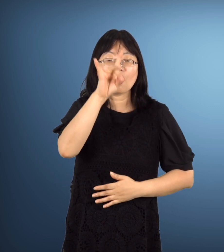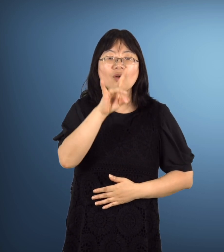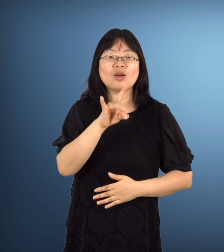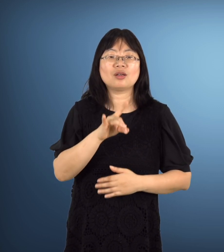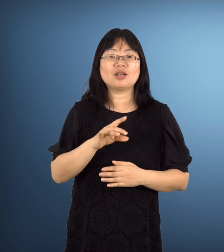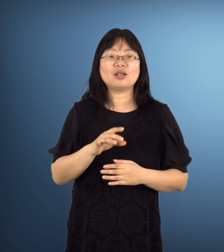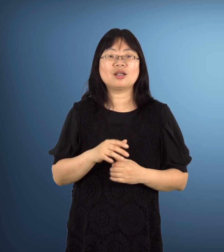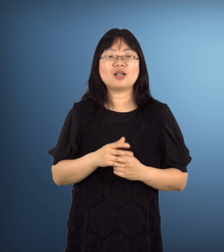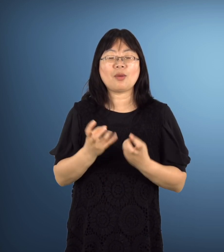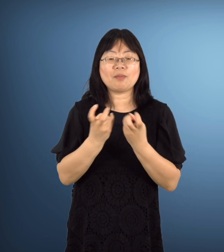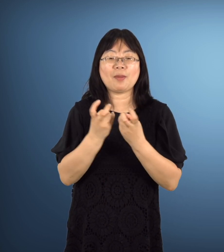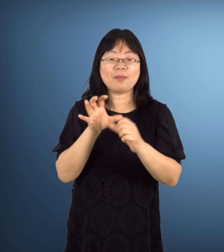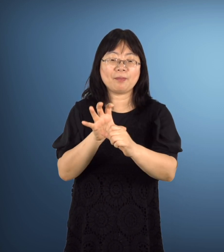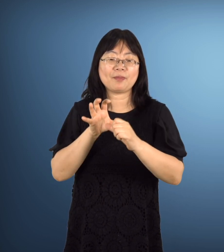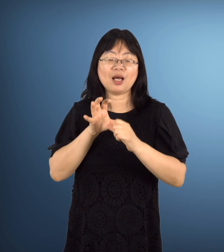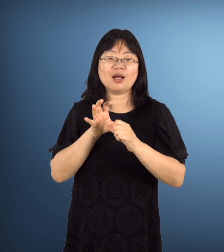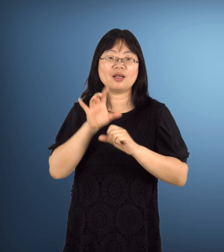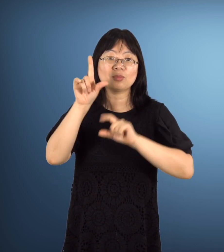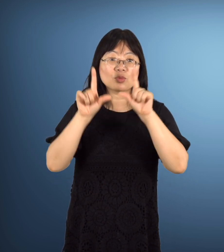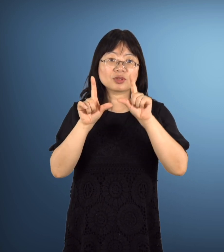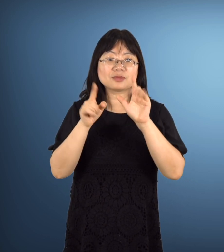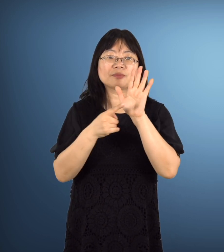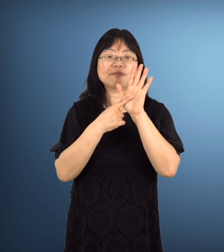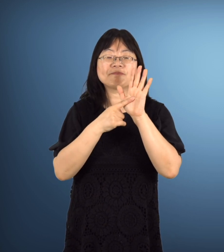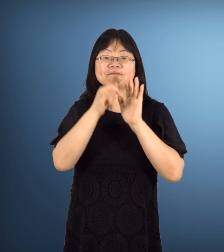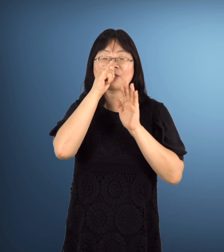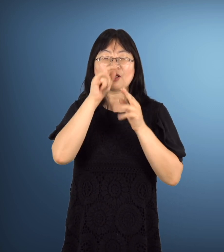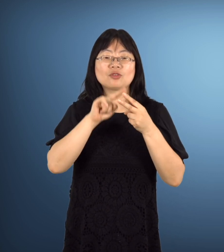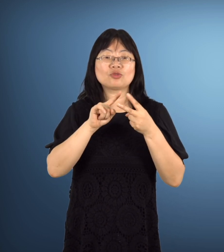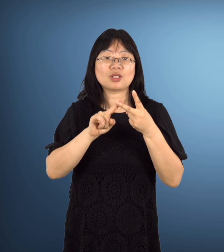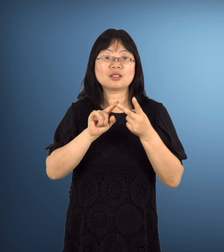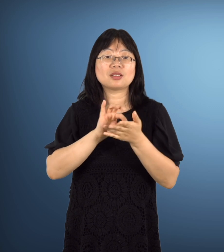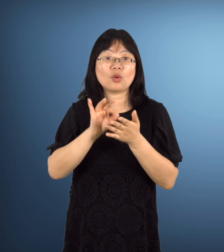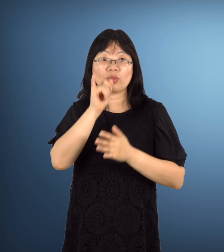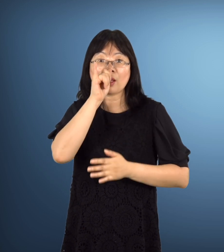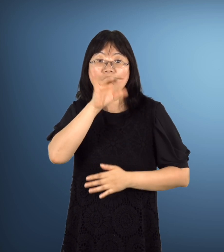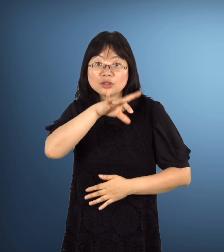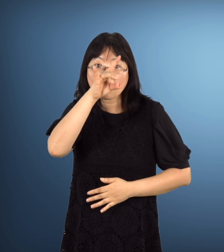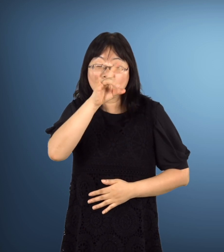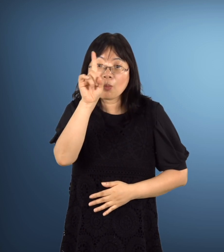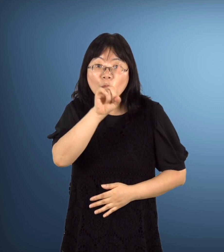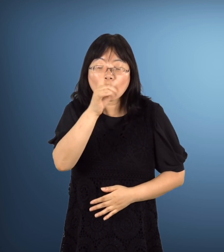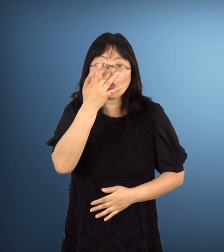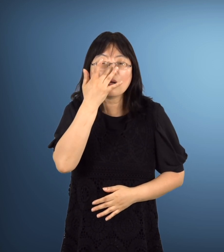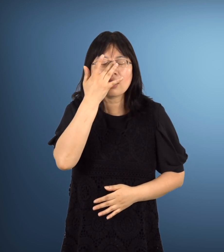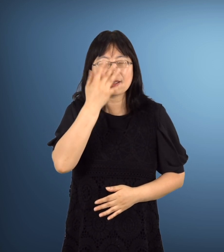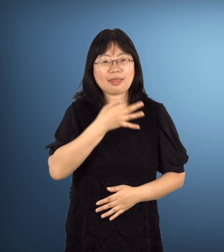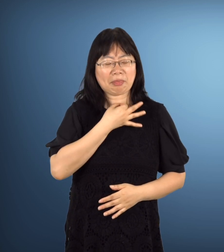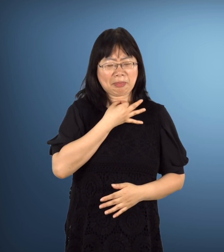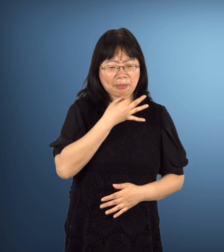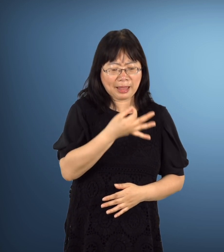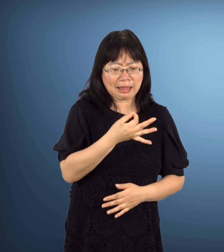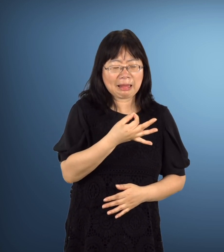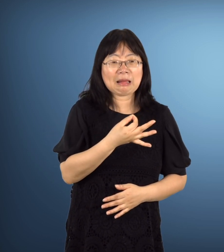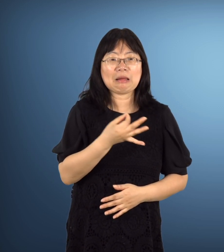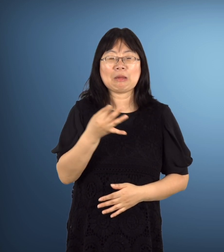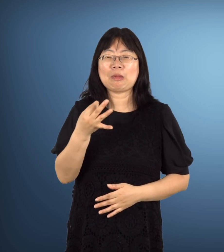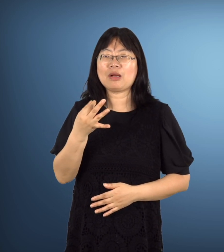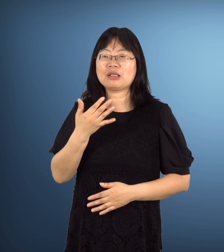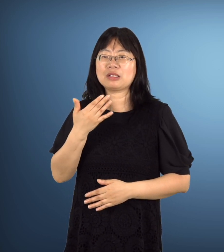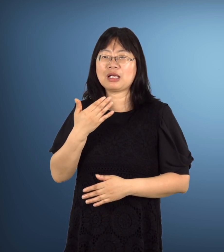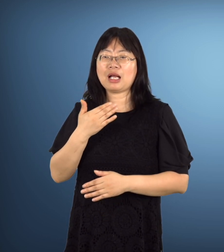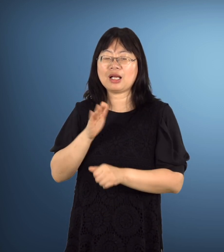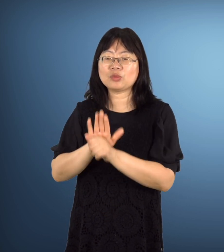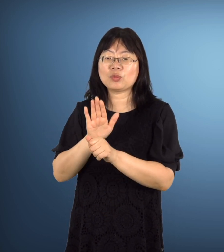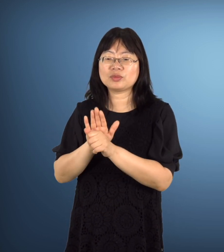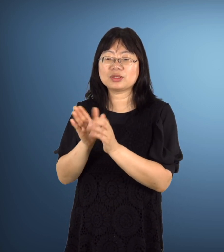처음으로 수단을 사용하신 대목이에요. 두 가지 수단을 쓰셨죠. 처음에 뭐예요? 침. 어느 참고 자료를